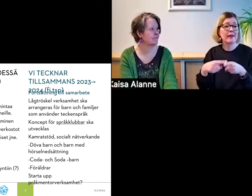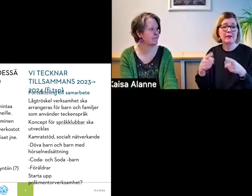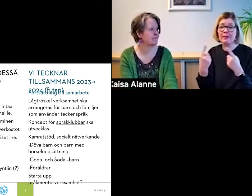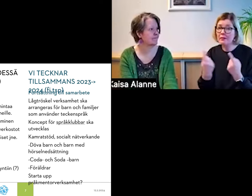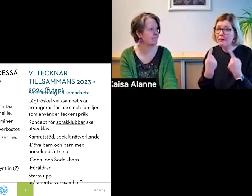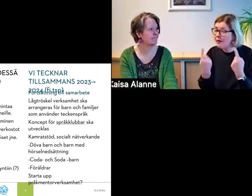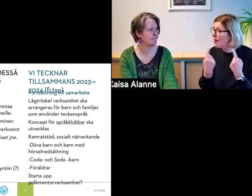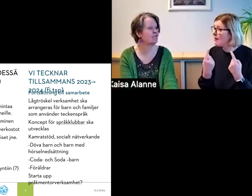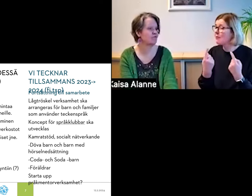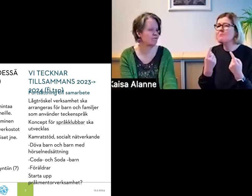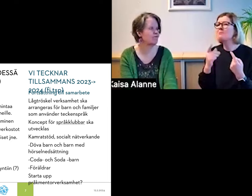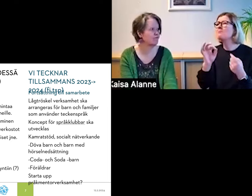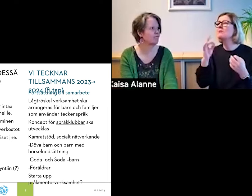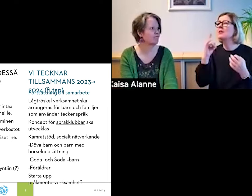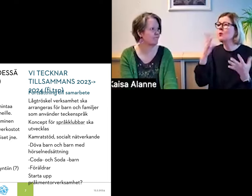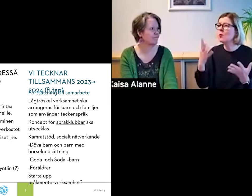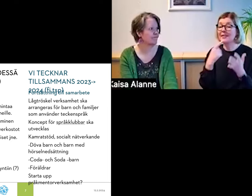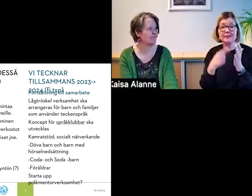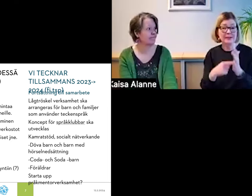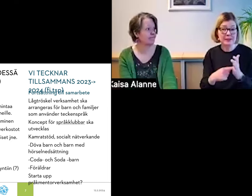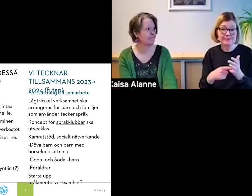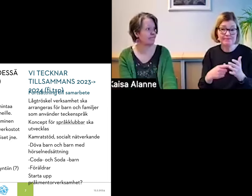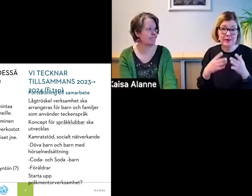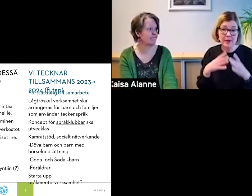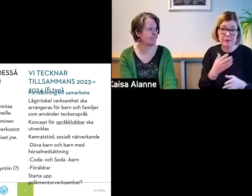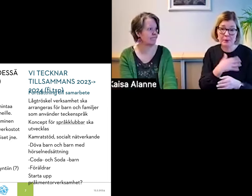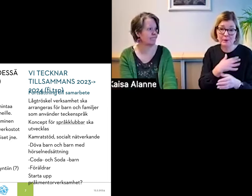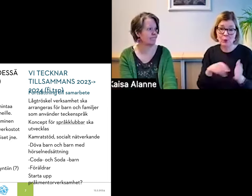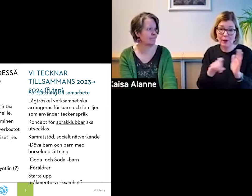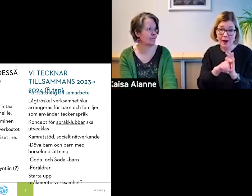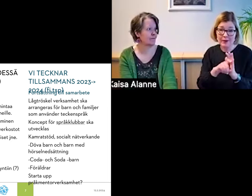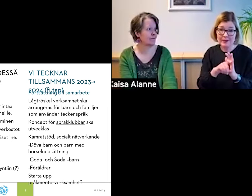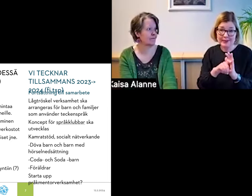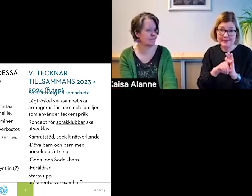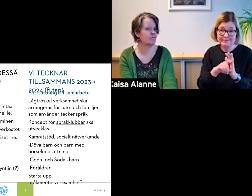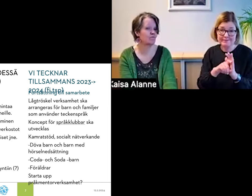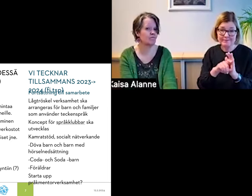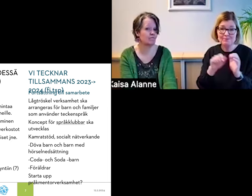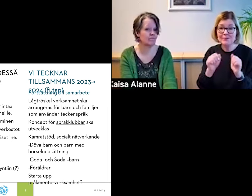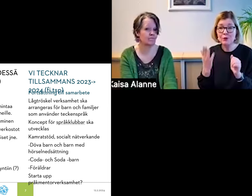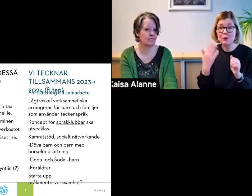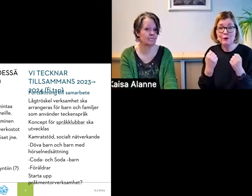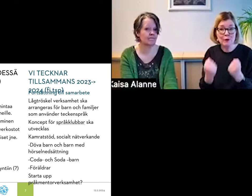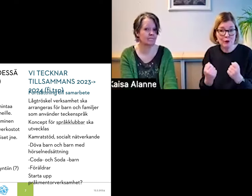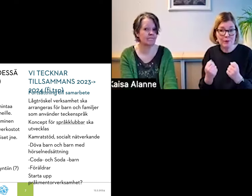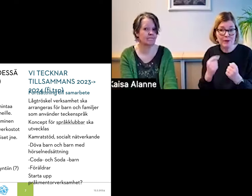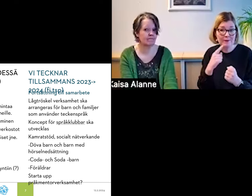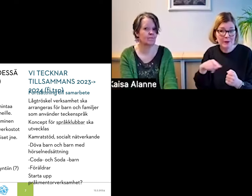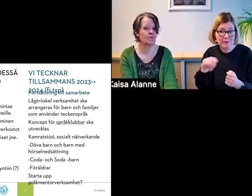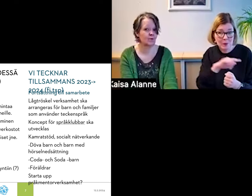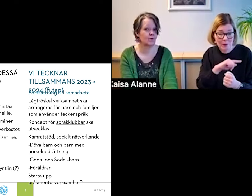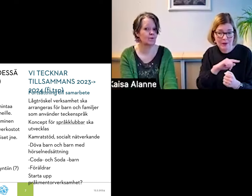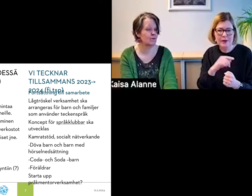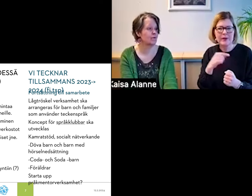myöskin katsotaan sitä, että eri tilanteita, jos mietitään vaikka vammaispalvelulakia, jonka